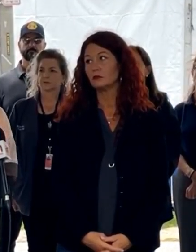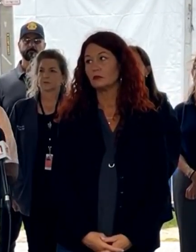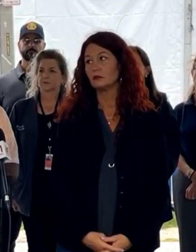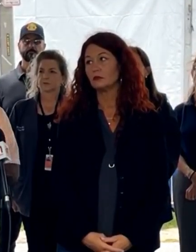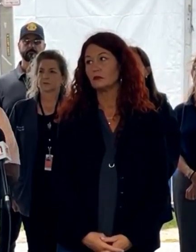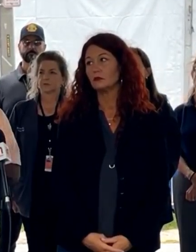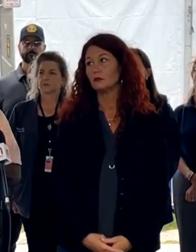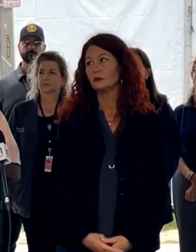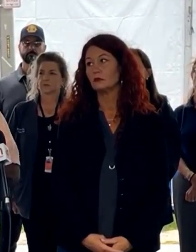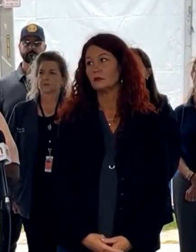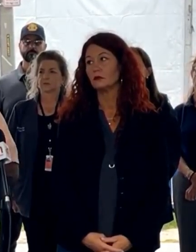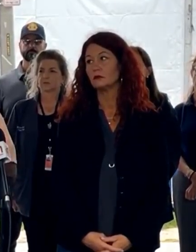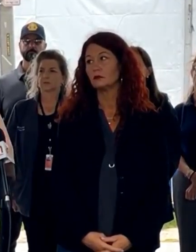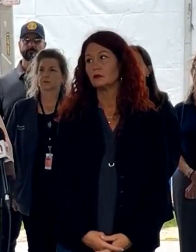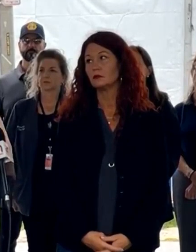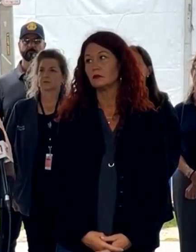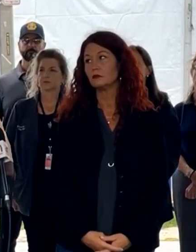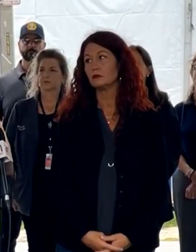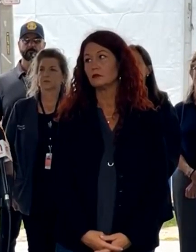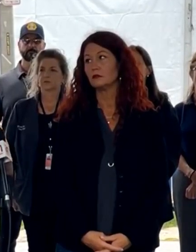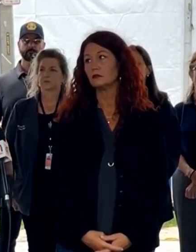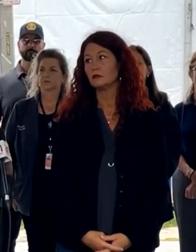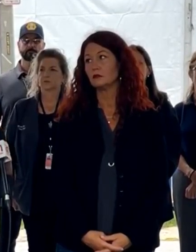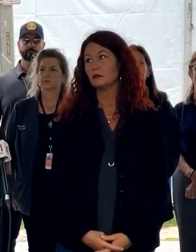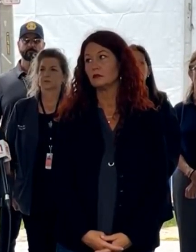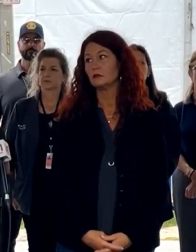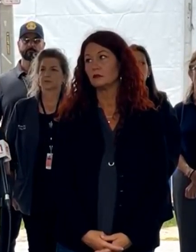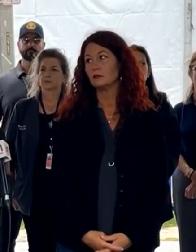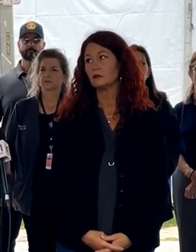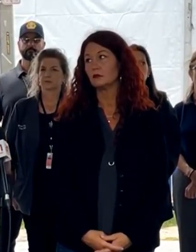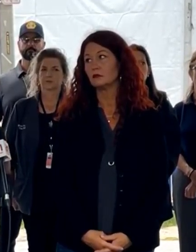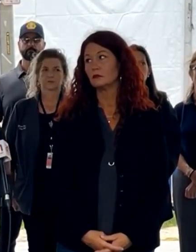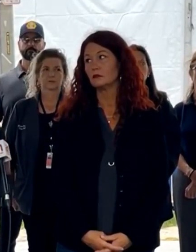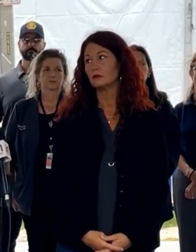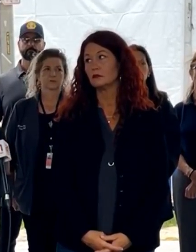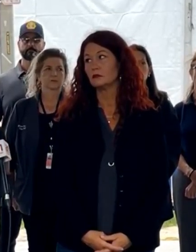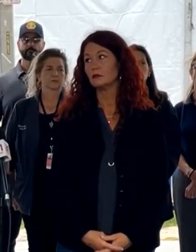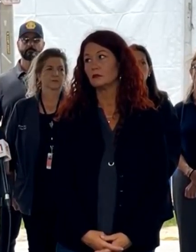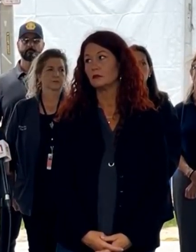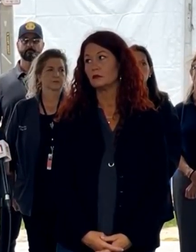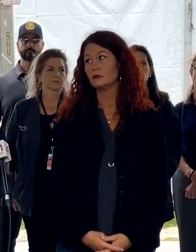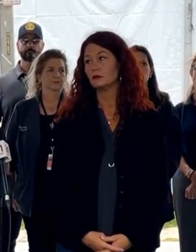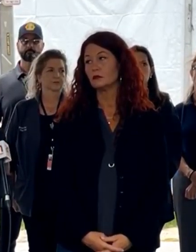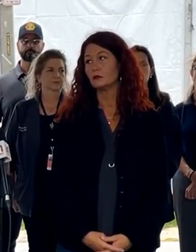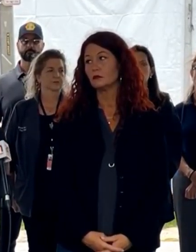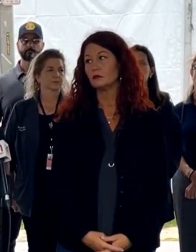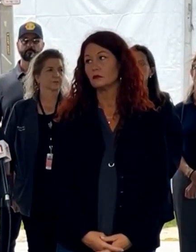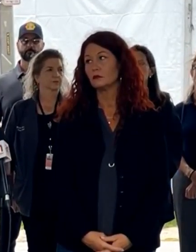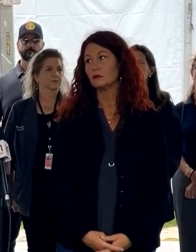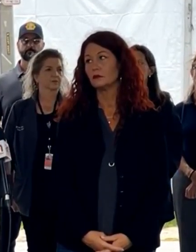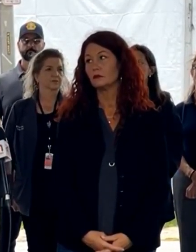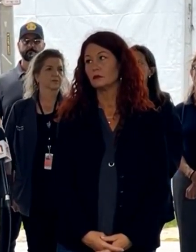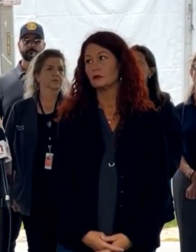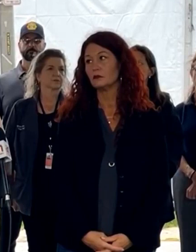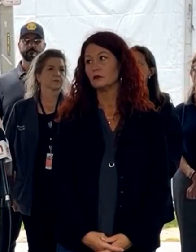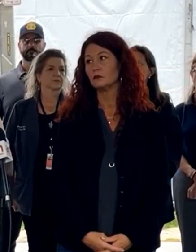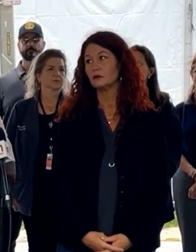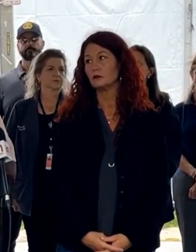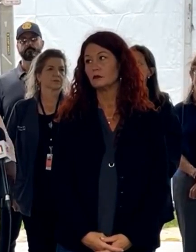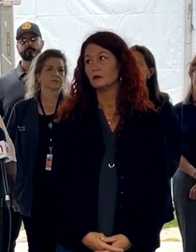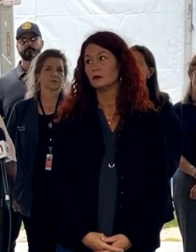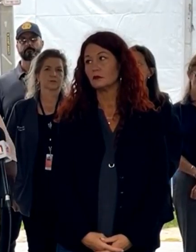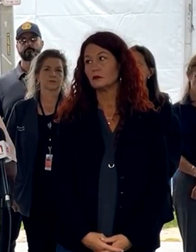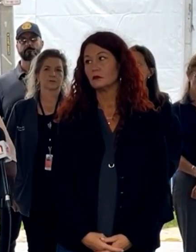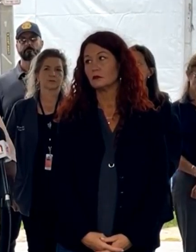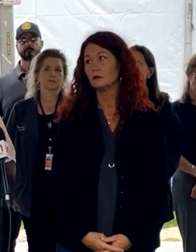Le détective a continué à faire travail et toute l'équipe a continué et nous demandons à tout le monde pour continuer à prier pour eux.